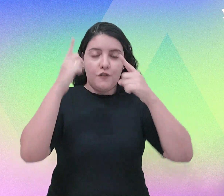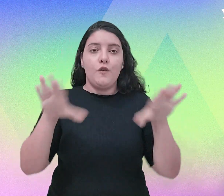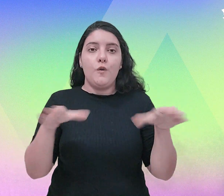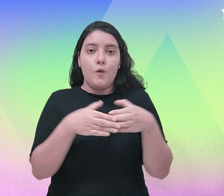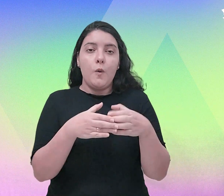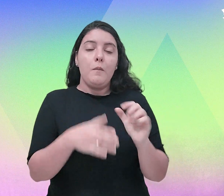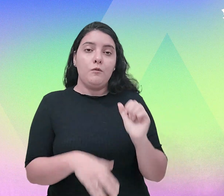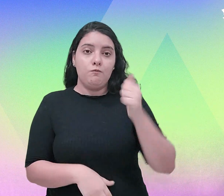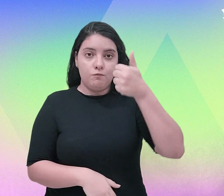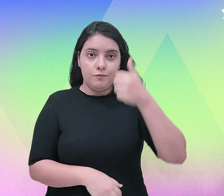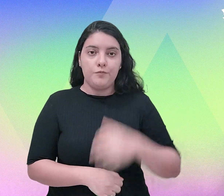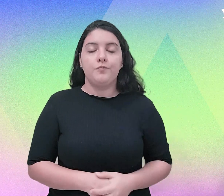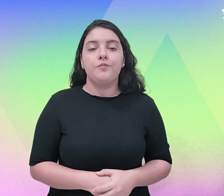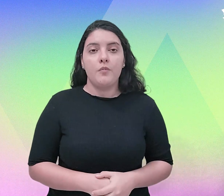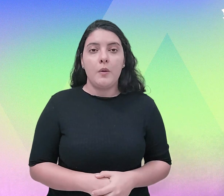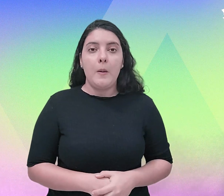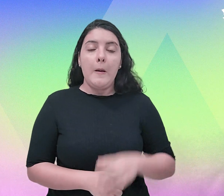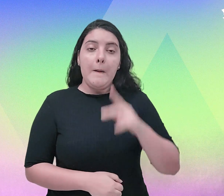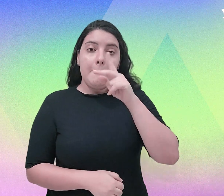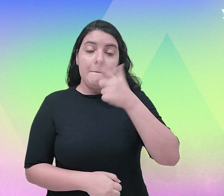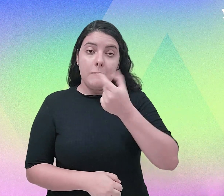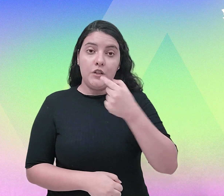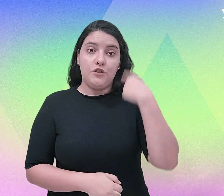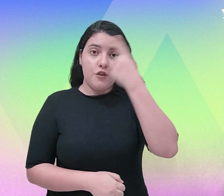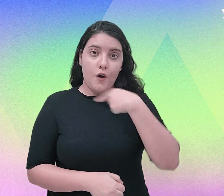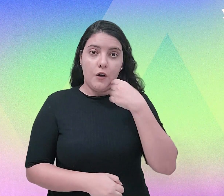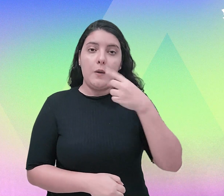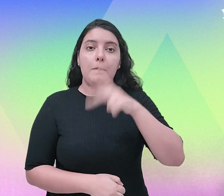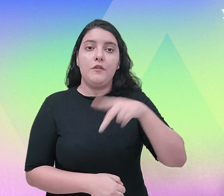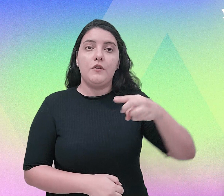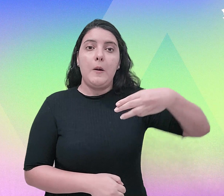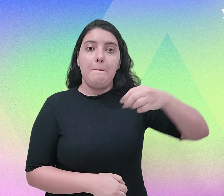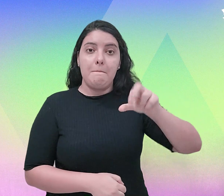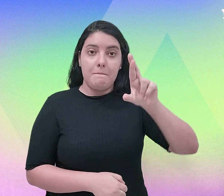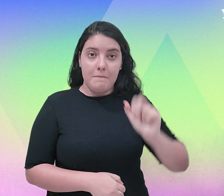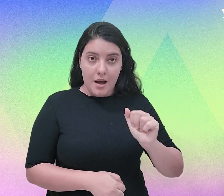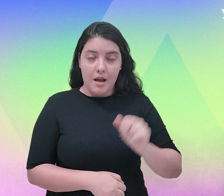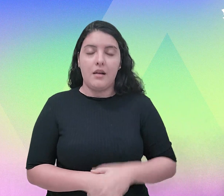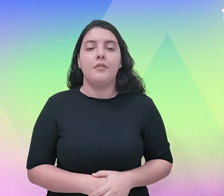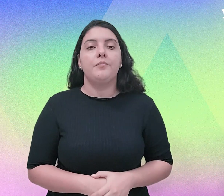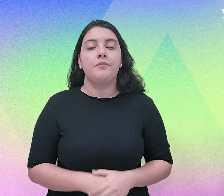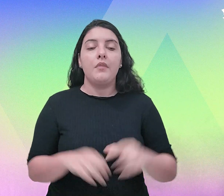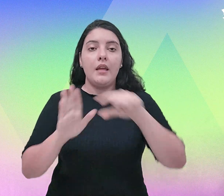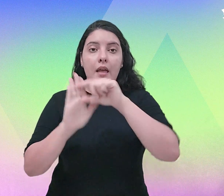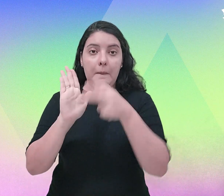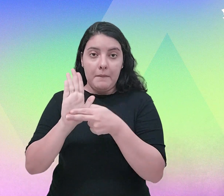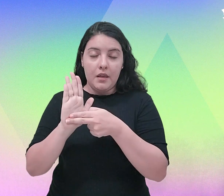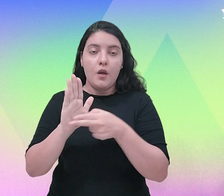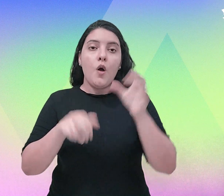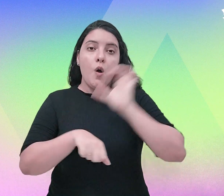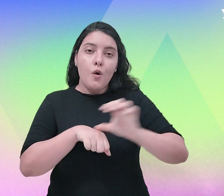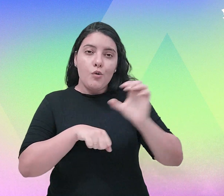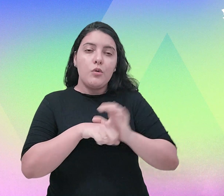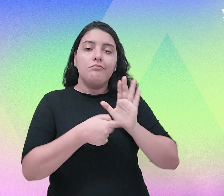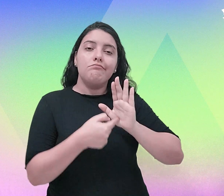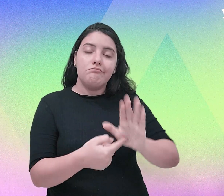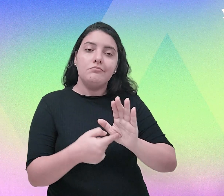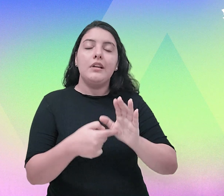20 horas aulas Professora Maria Alexandre ementa o curso apresenta uma vivência lúdica do fazer